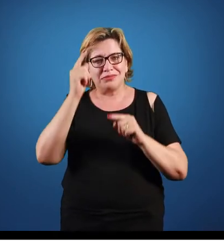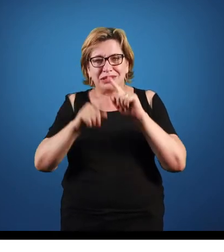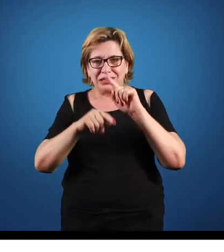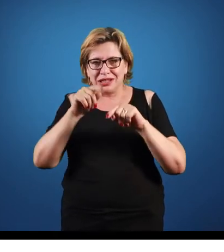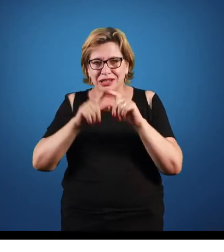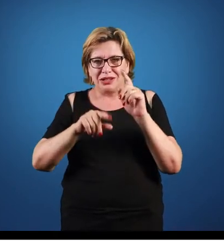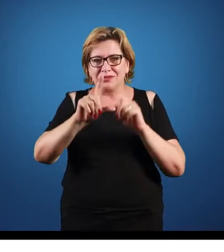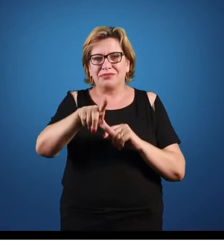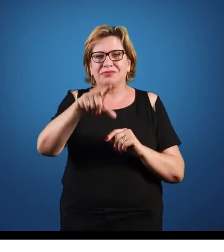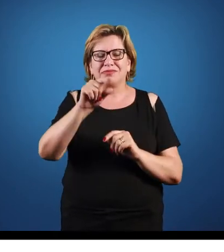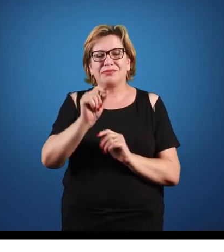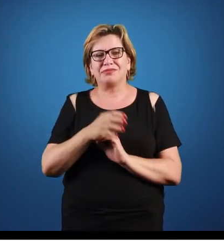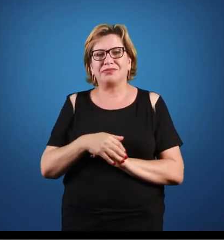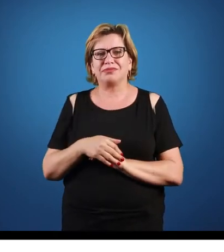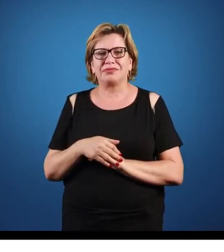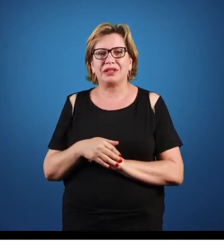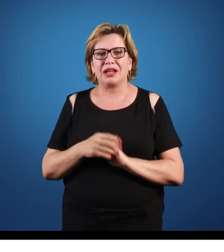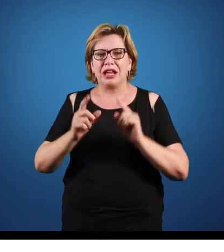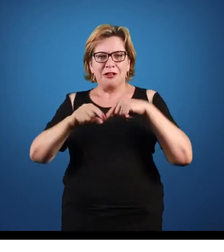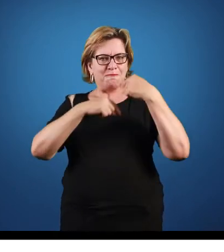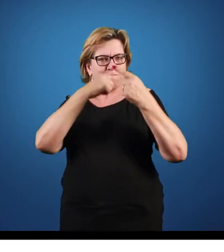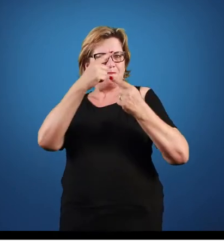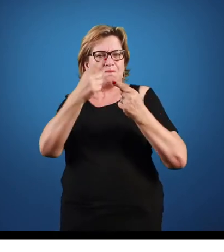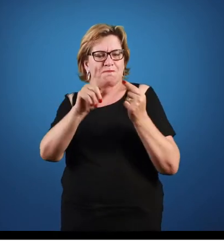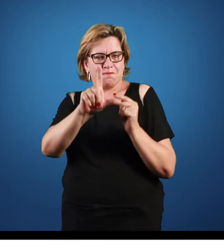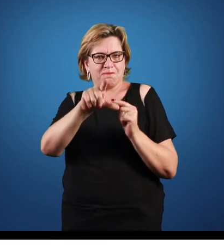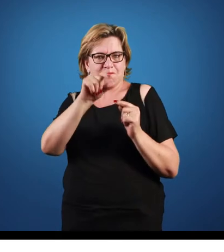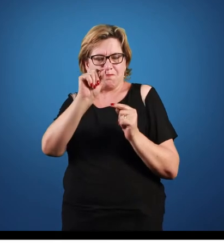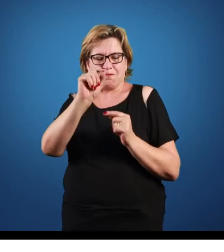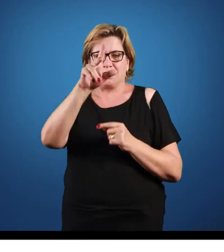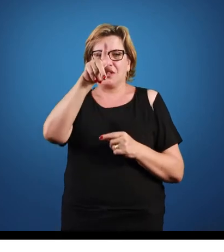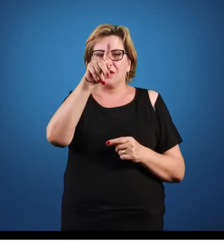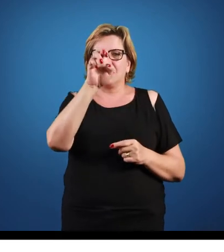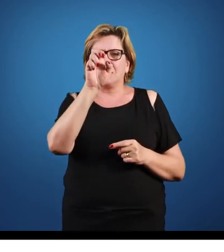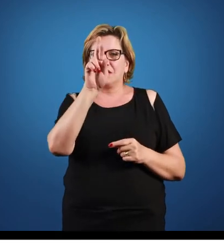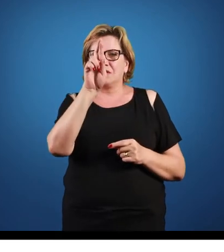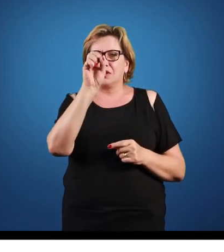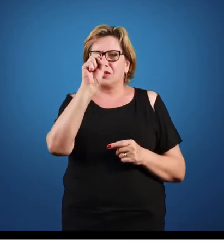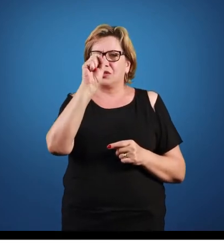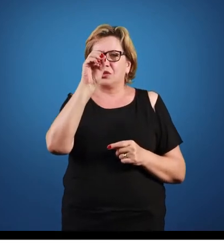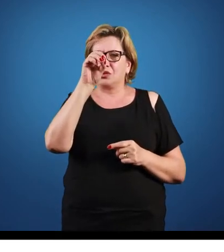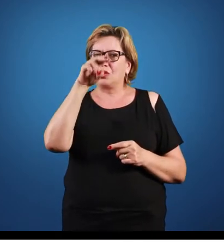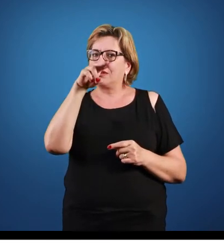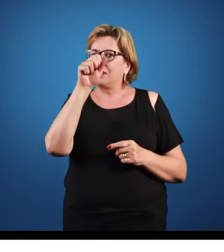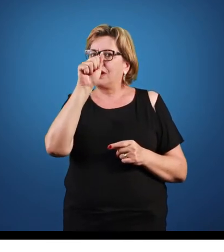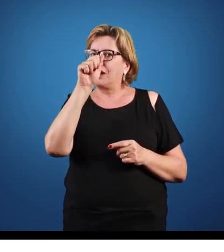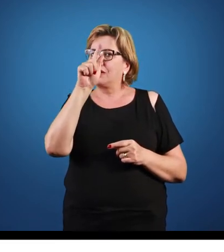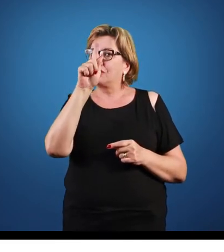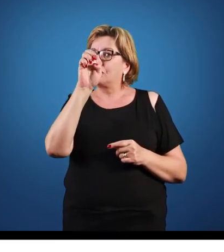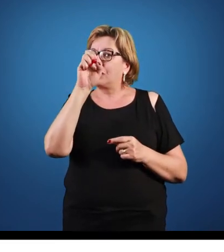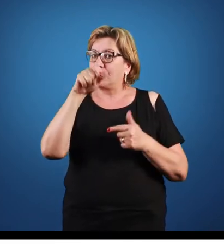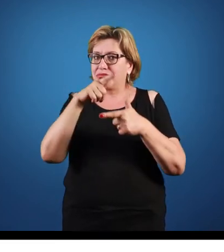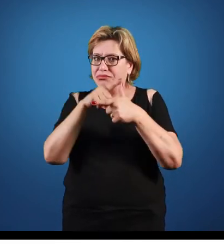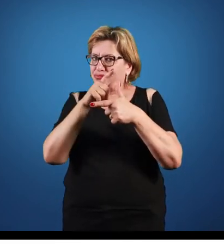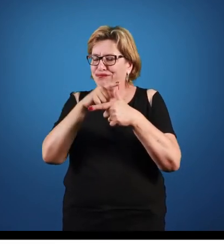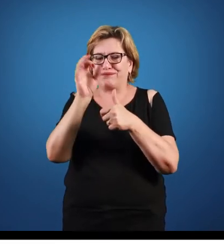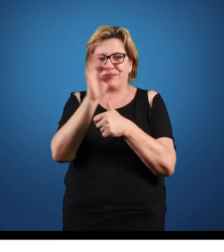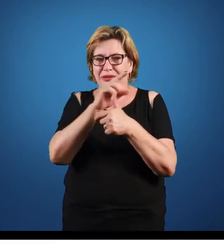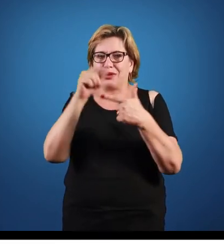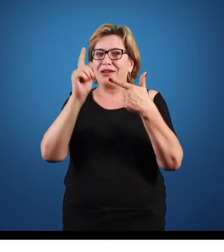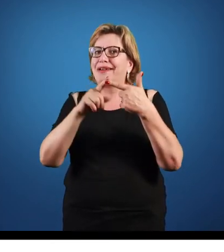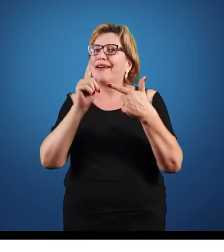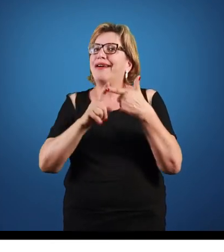escolher é então depois que você escolhe os personagens praticamente terminou a parte da pré produção a gente vai pra parte da produção